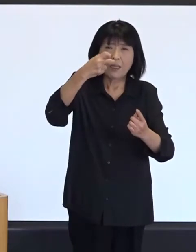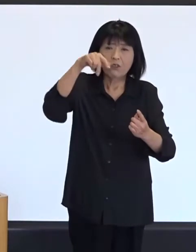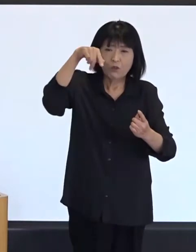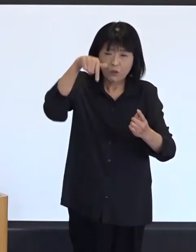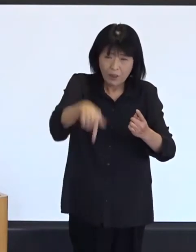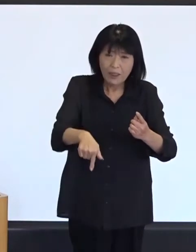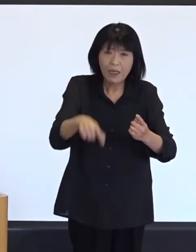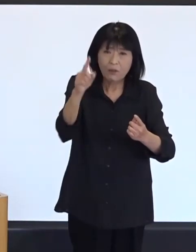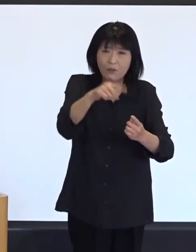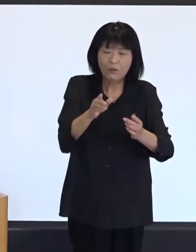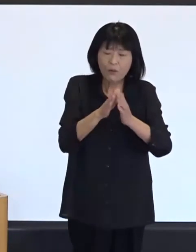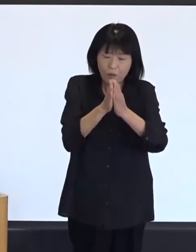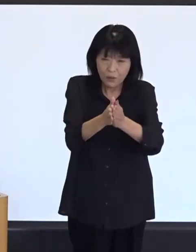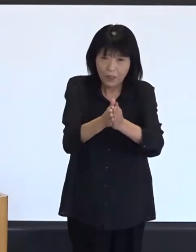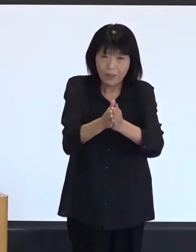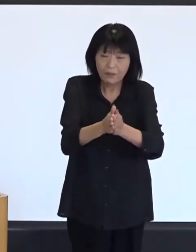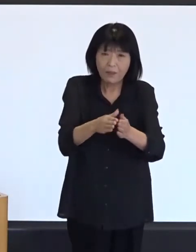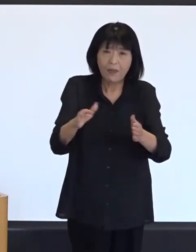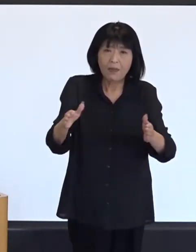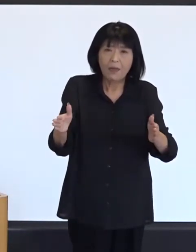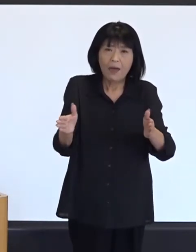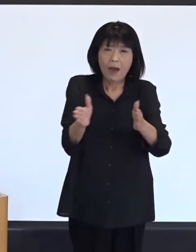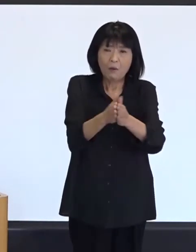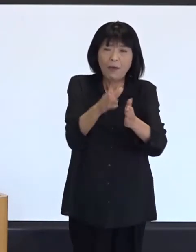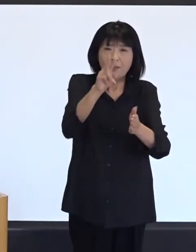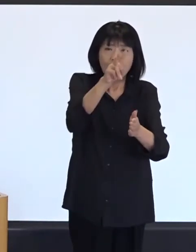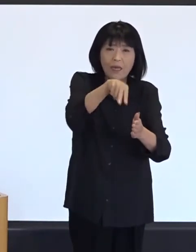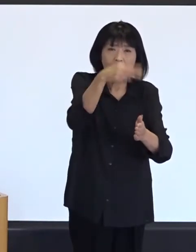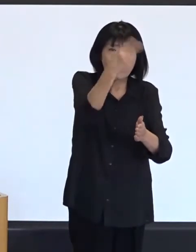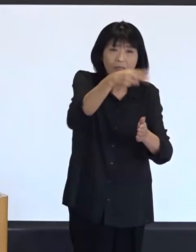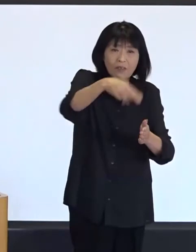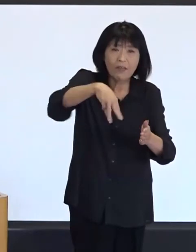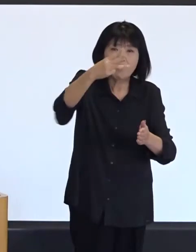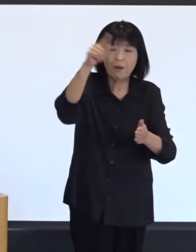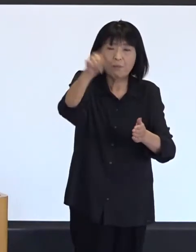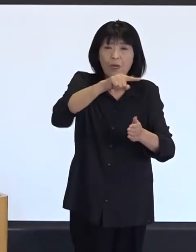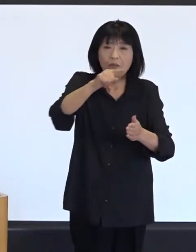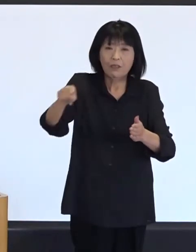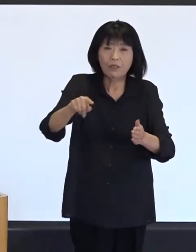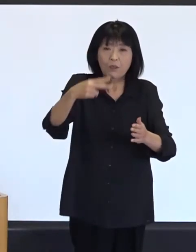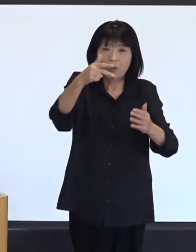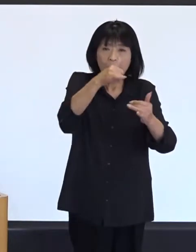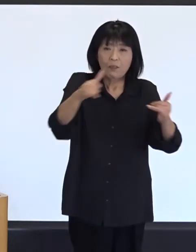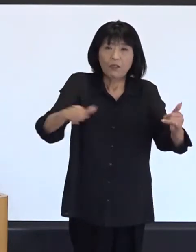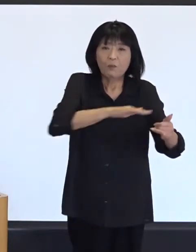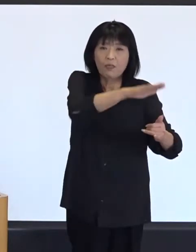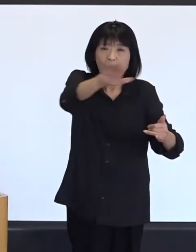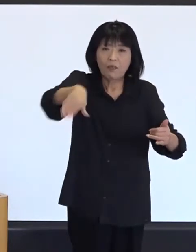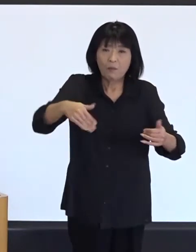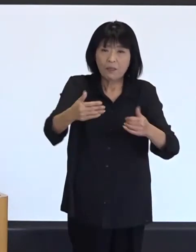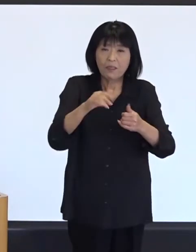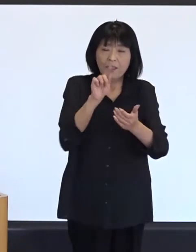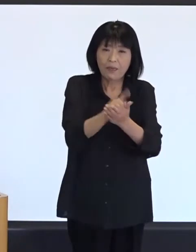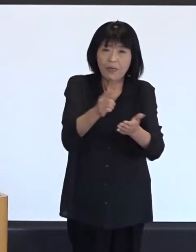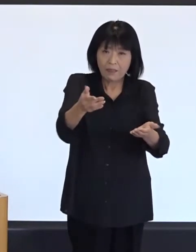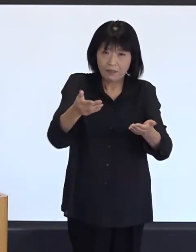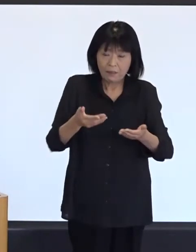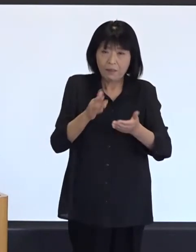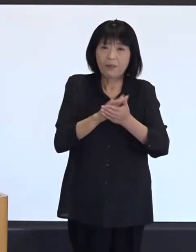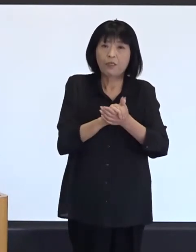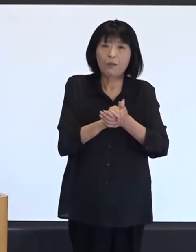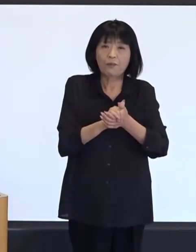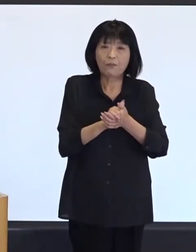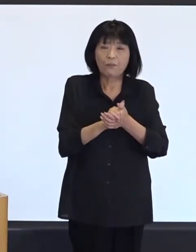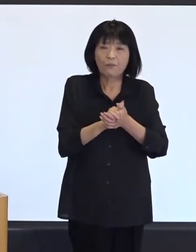し、約2300人の市民の皆様にご参加いただくことになりました。